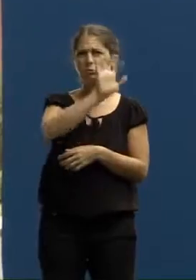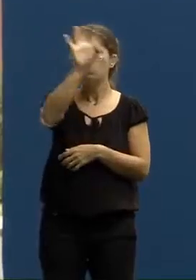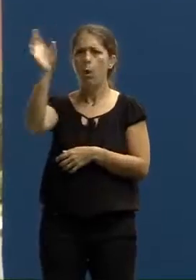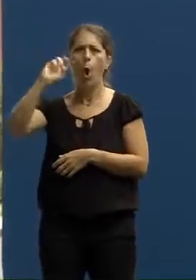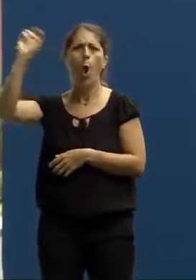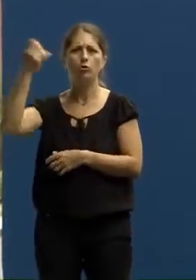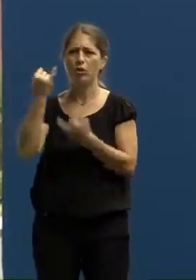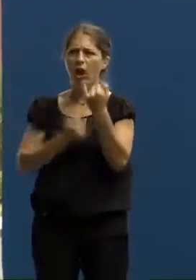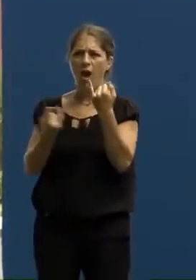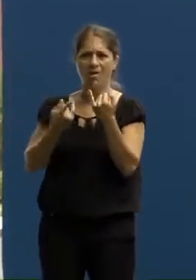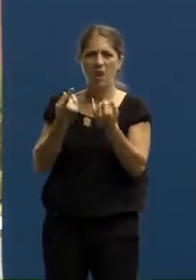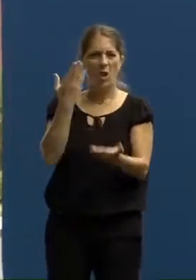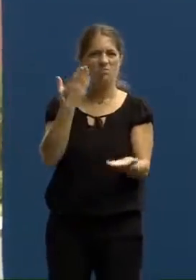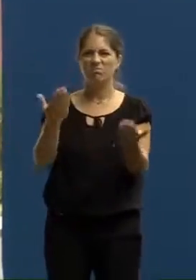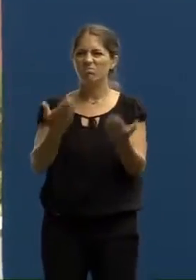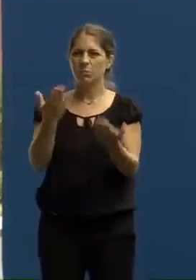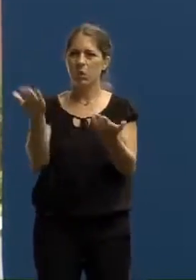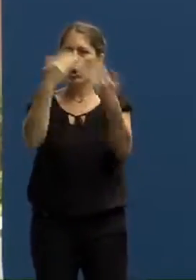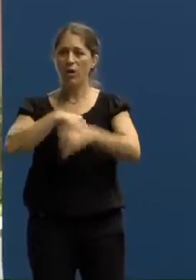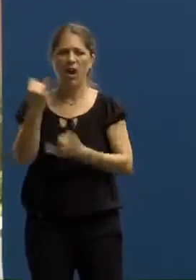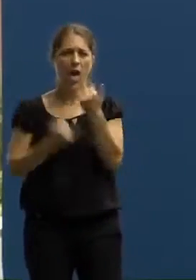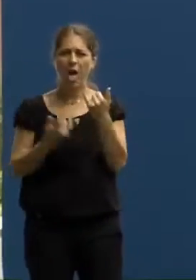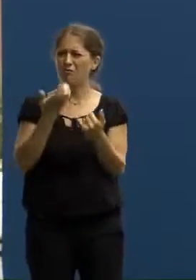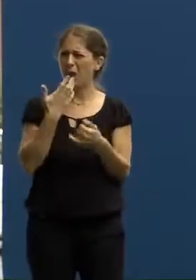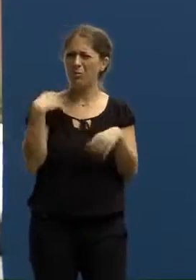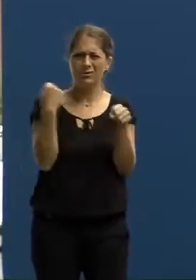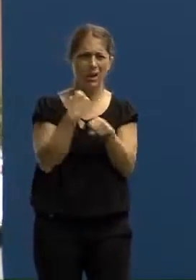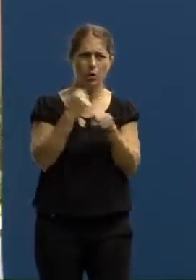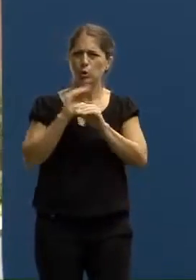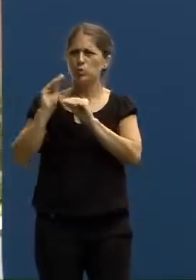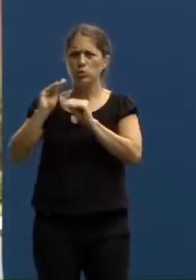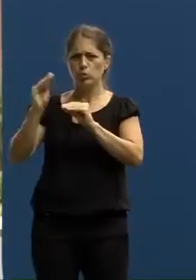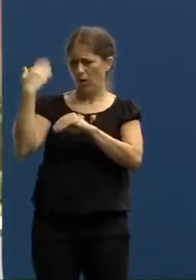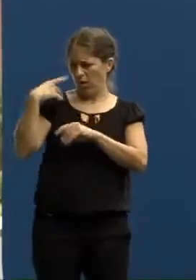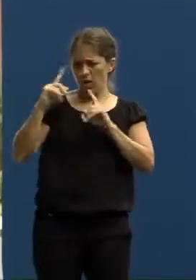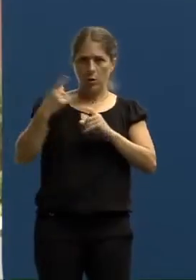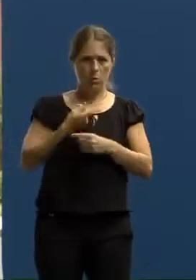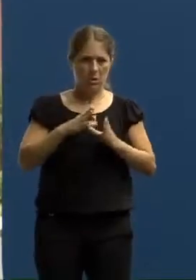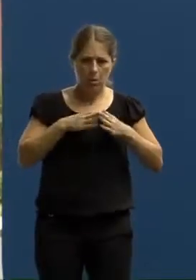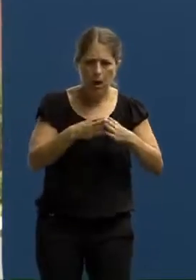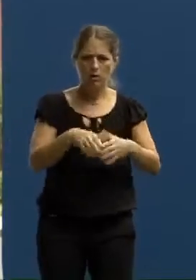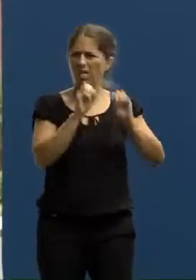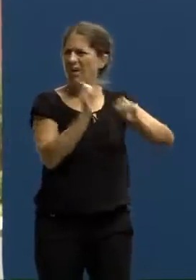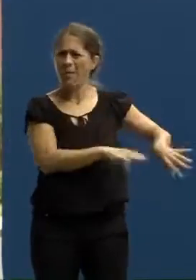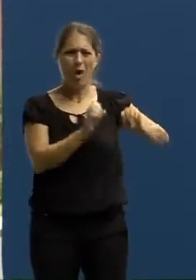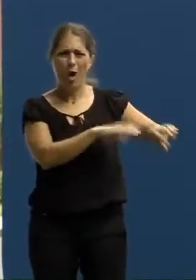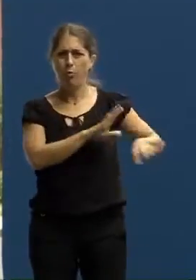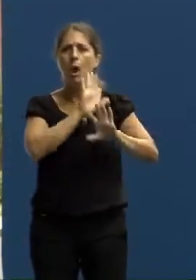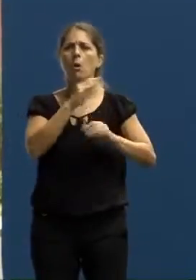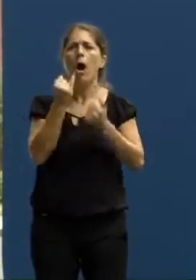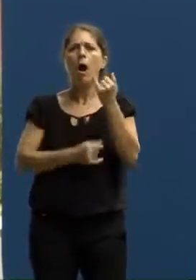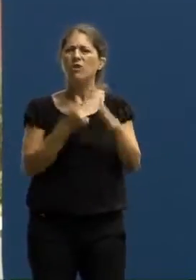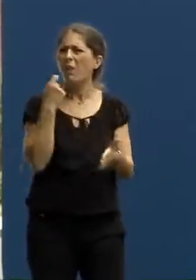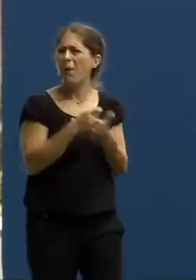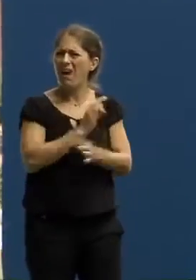de xente entregada que deixou os seus propios trebellos de traballo no mar, as súas propias embarcacións, moitas veces sin recibir nada a cambio, nin